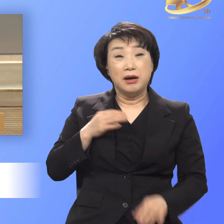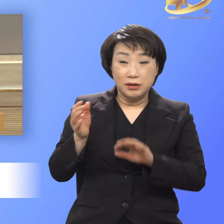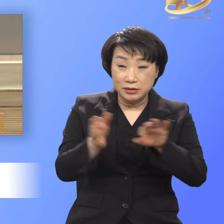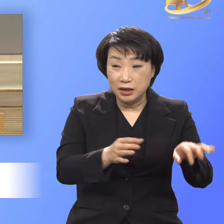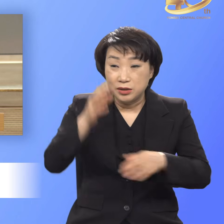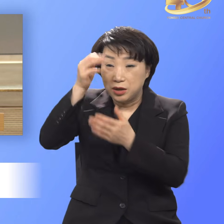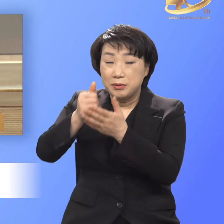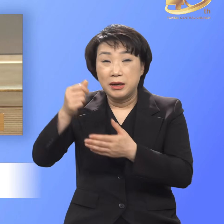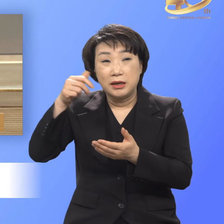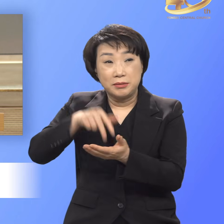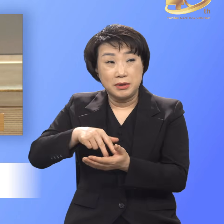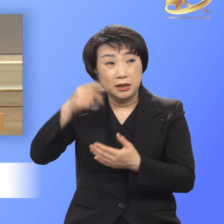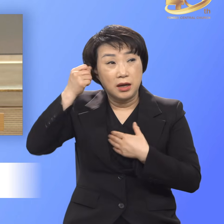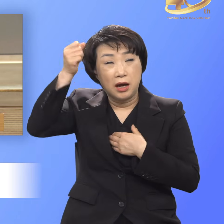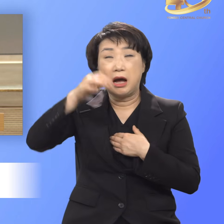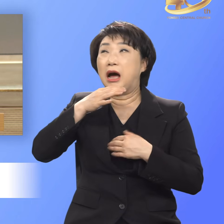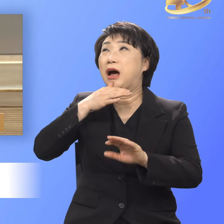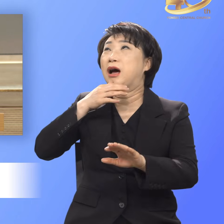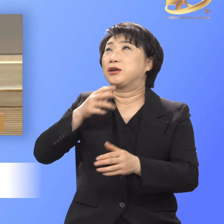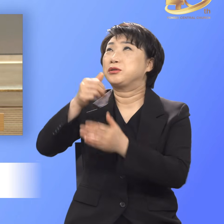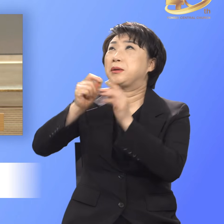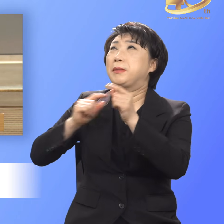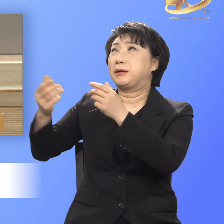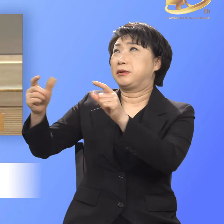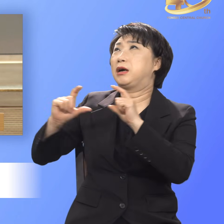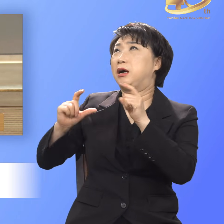생각하면 주님이 말씀하셨어.